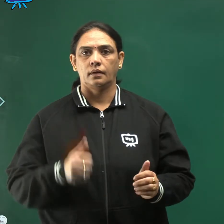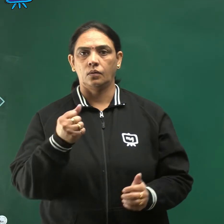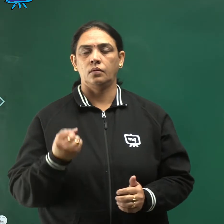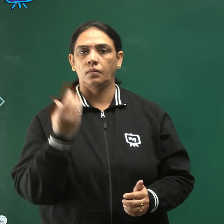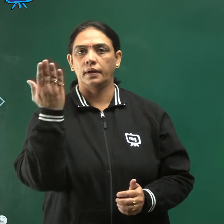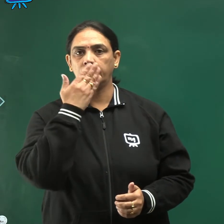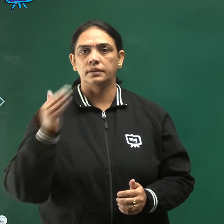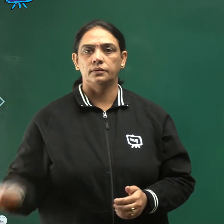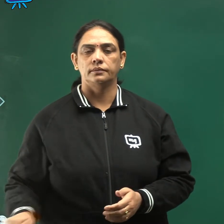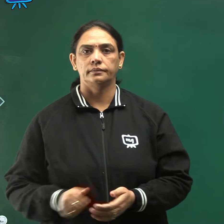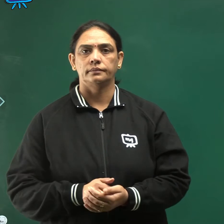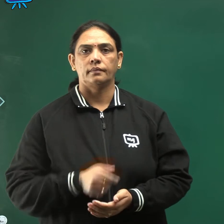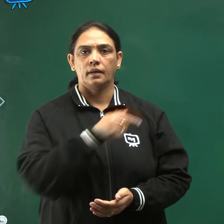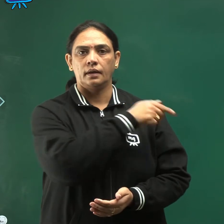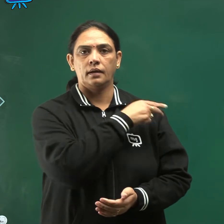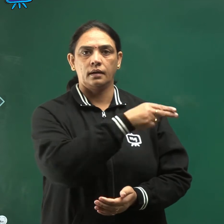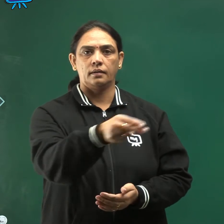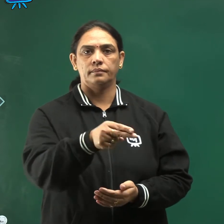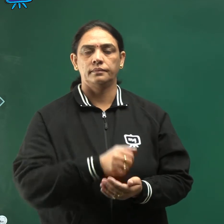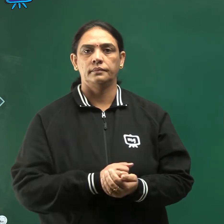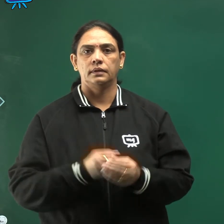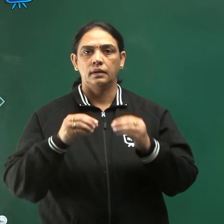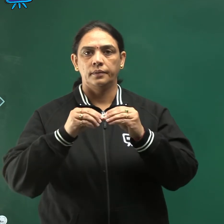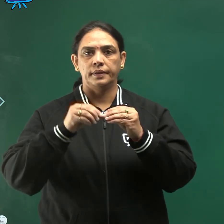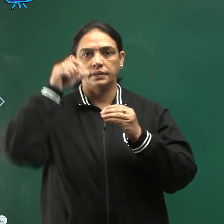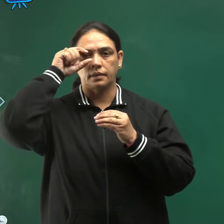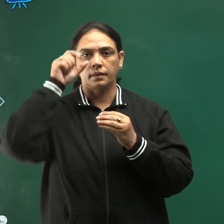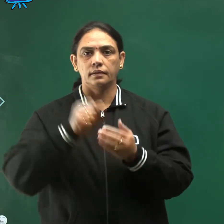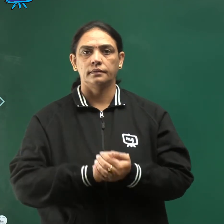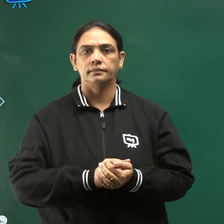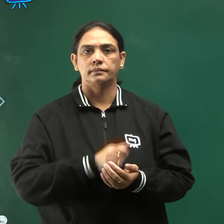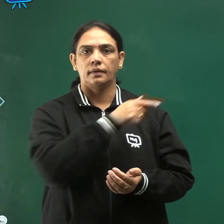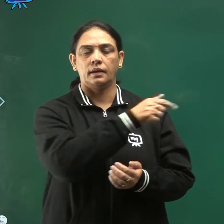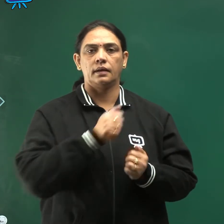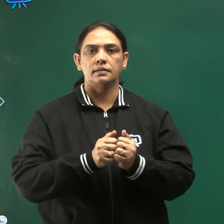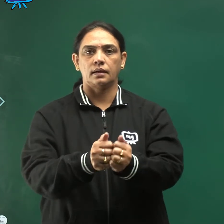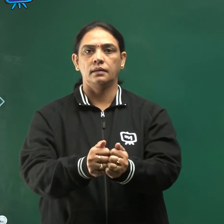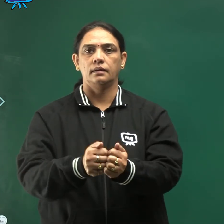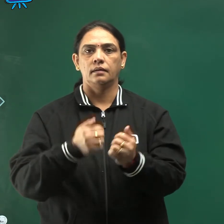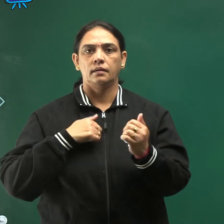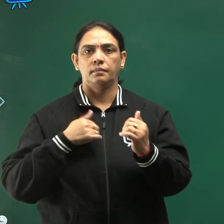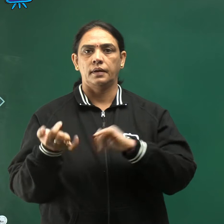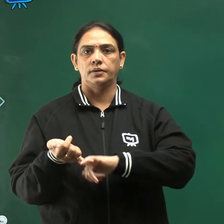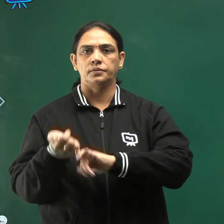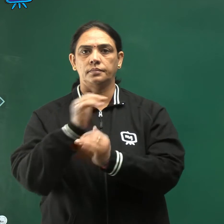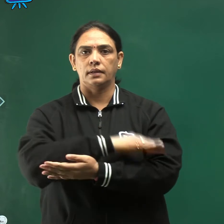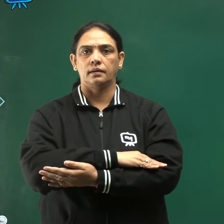गुड मॉर्निंग बच्चों। मेरा नाम भुवनेश शर्मा, मेरे साथ सुष्मिता